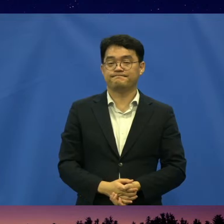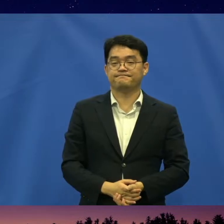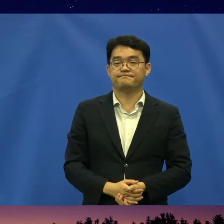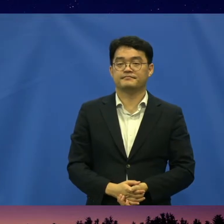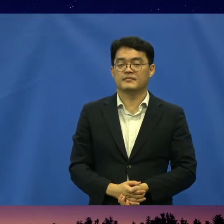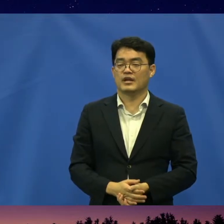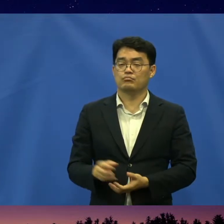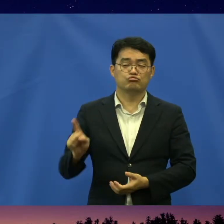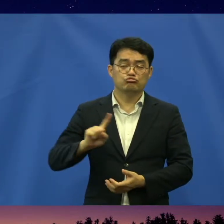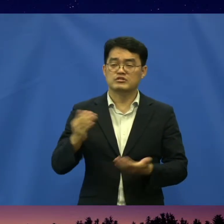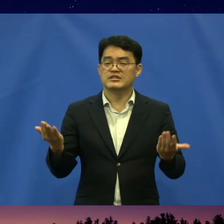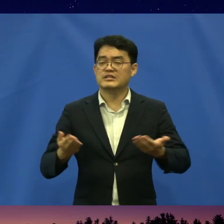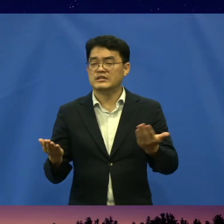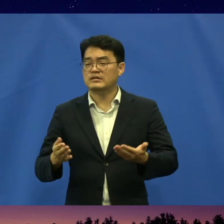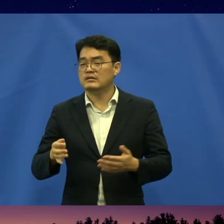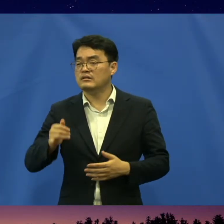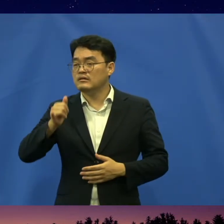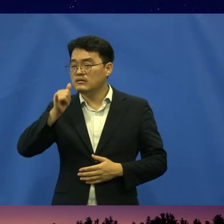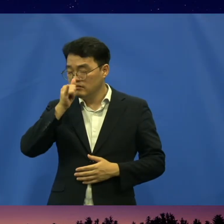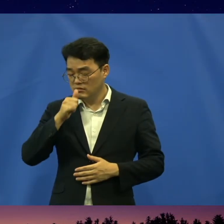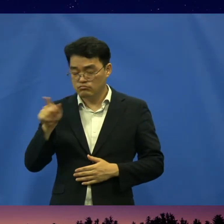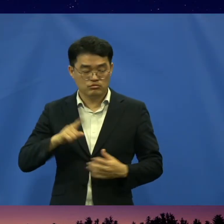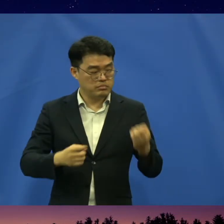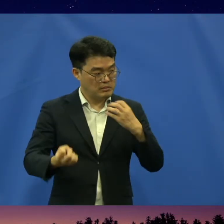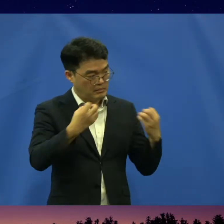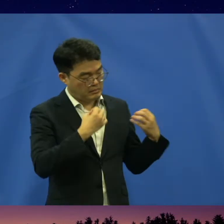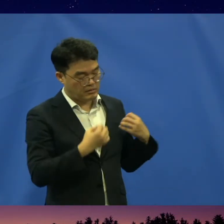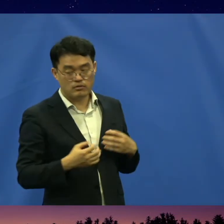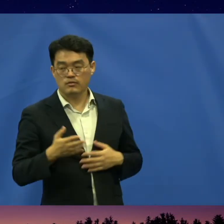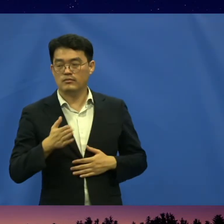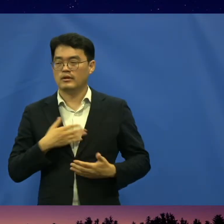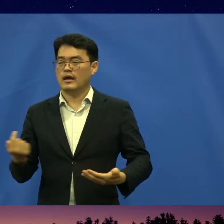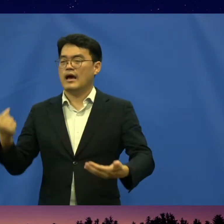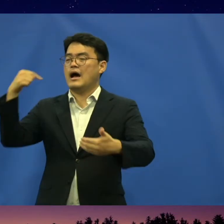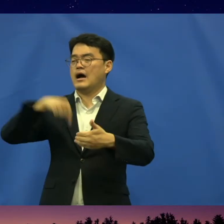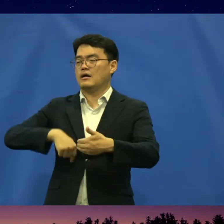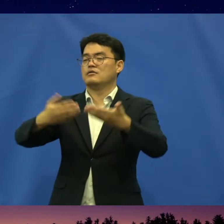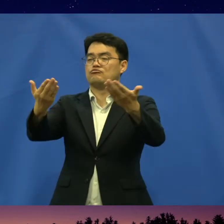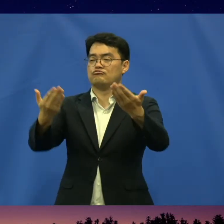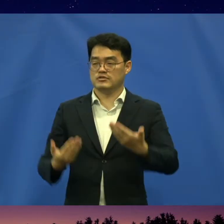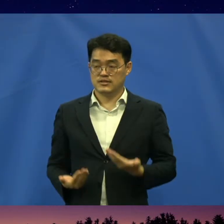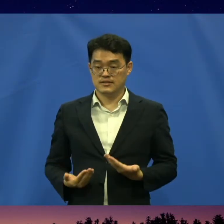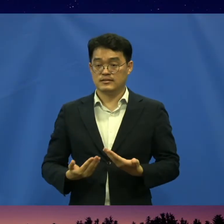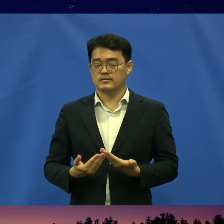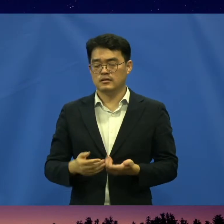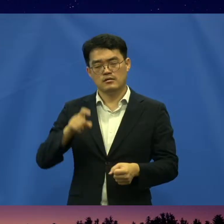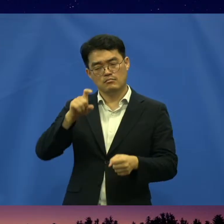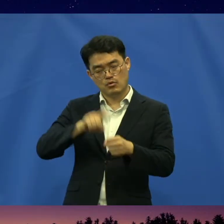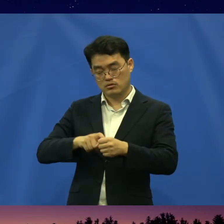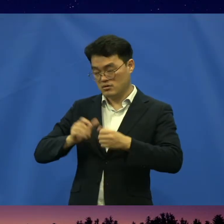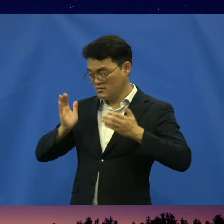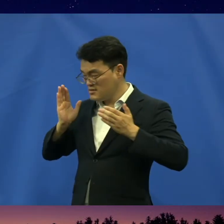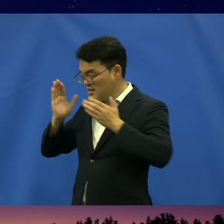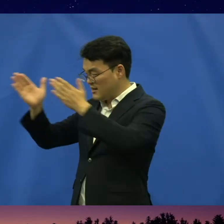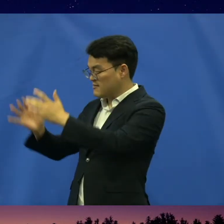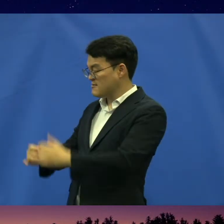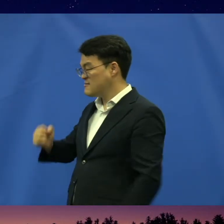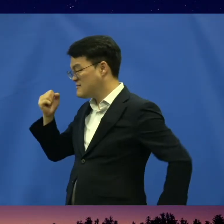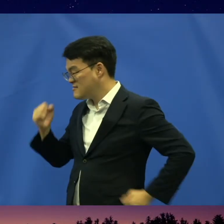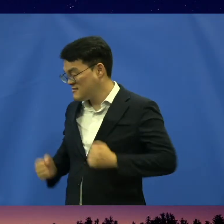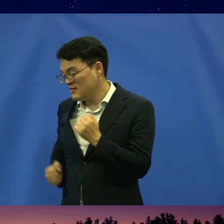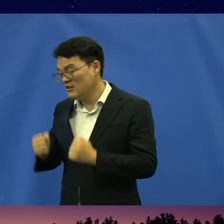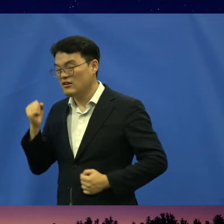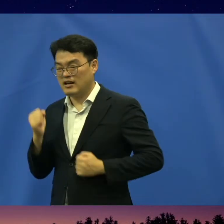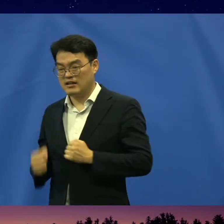무슨 일이 일어나도 누가 무슨 말을 해도 내 안에 주신 그 미션을 향해서 달려가는